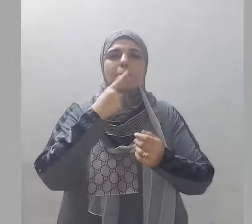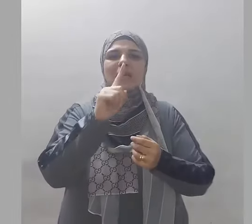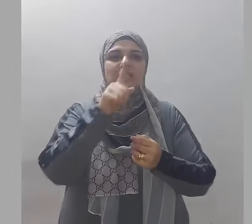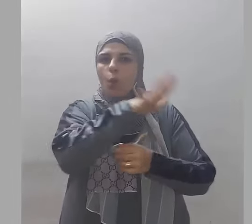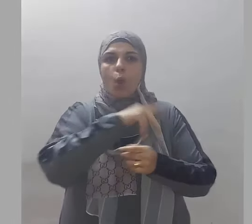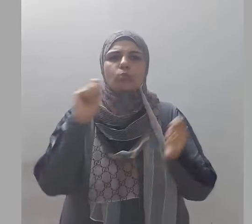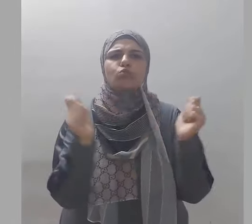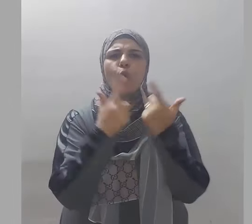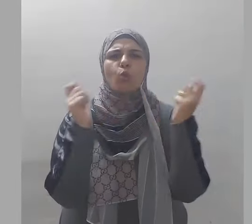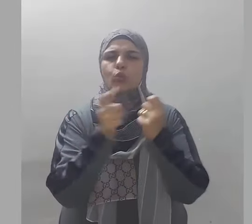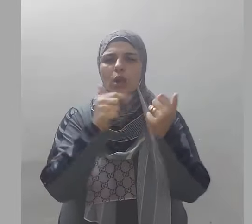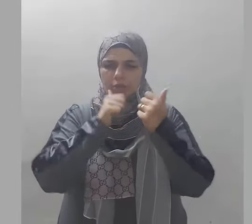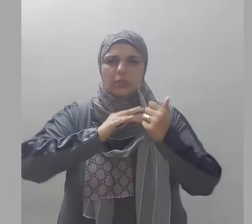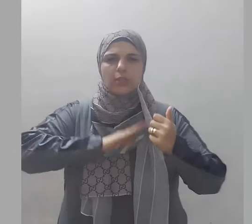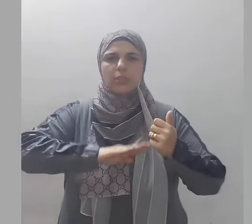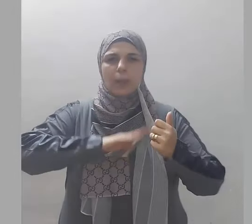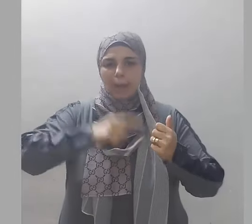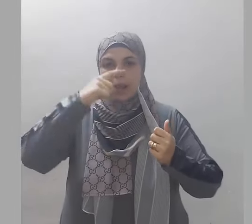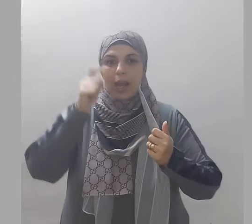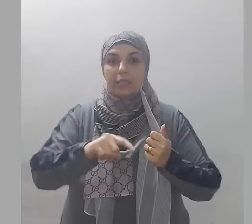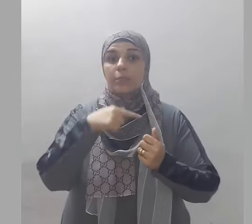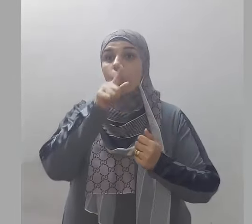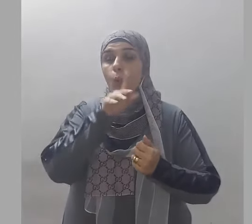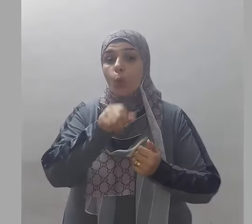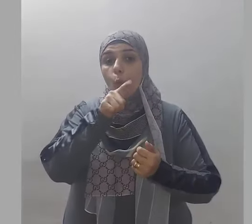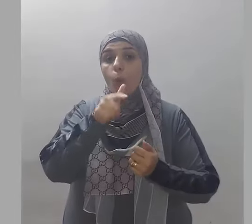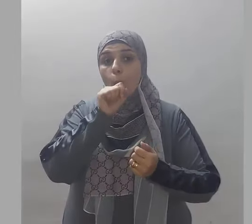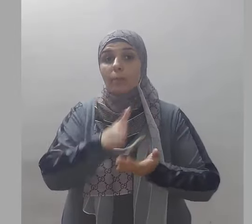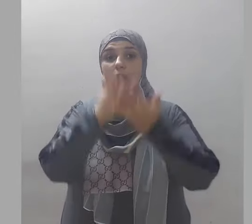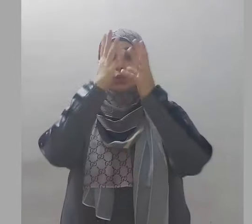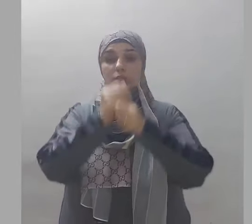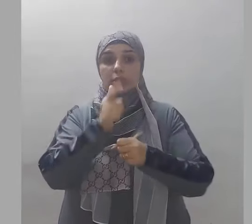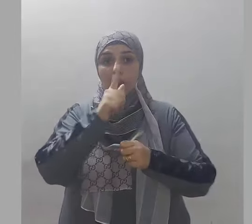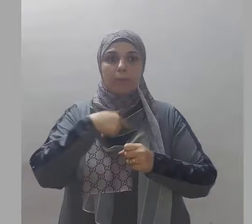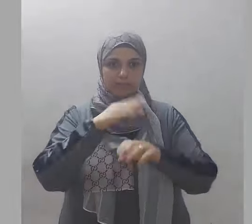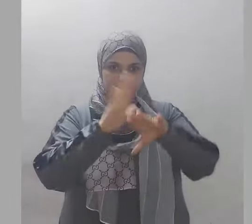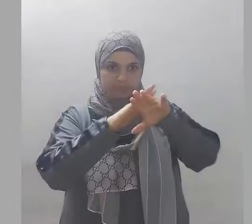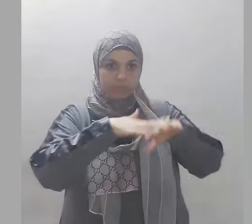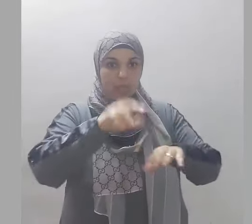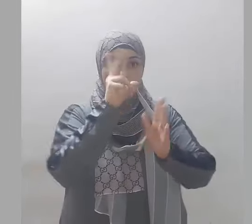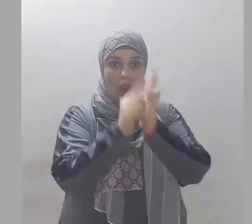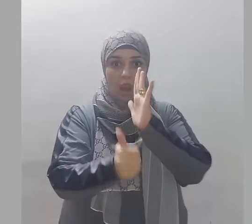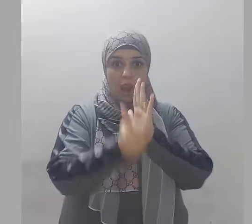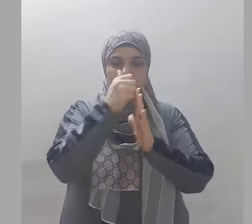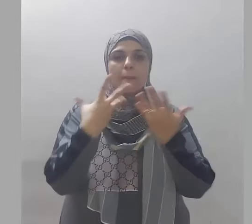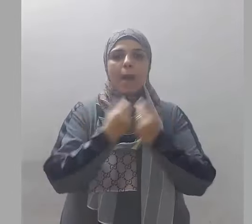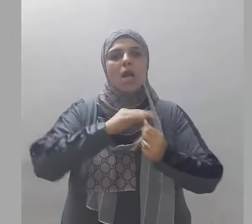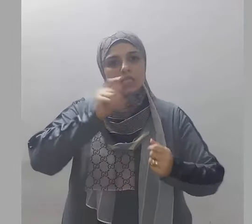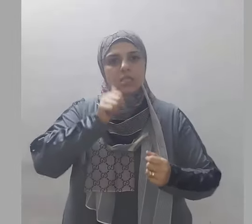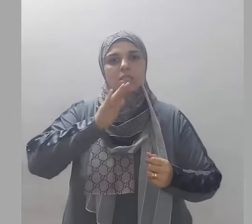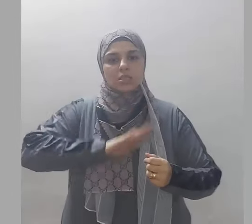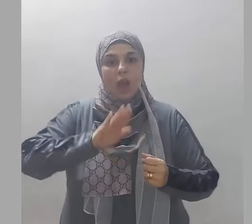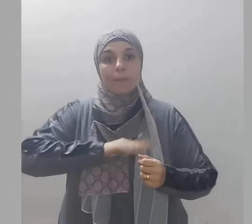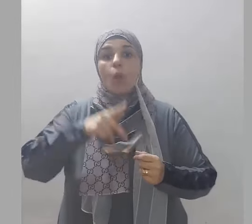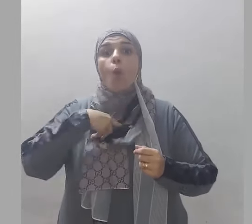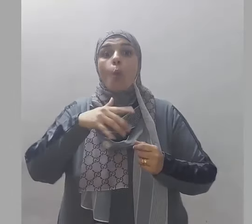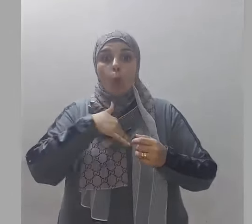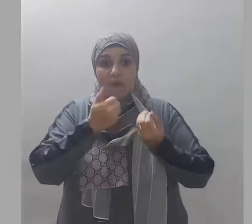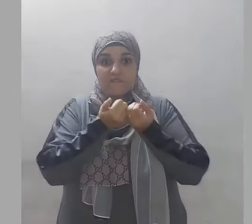تستعجلون. ويقول صلى الله عليه وسلم: واعلم أن النصر مع الصبر، وأن الفرج مع الكرب، وأن مع